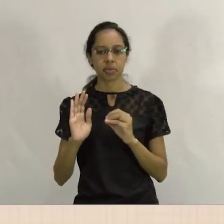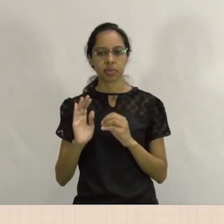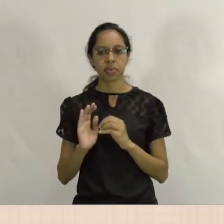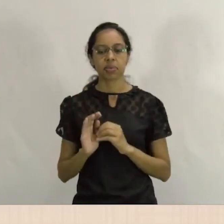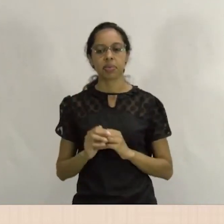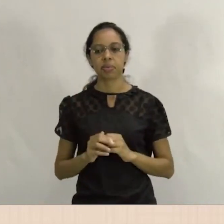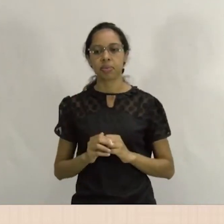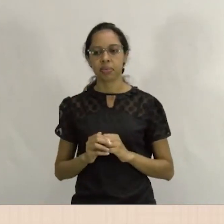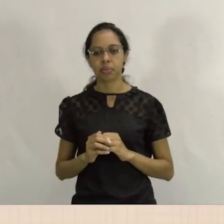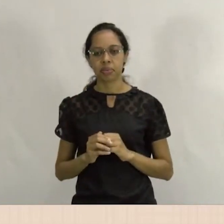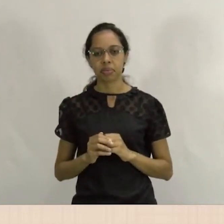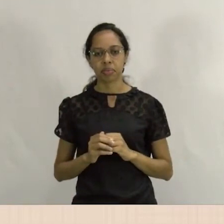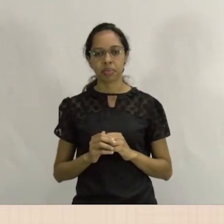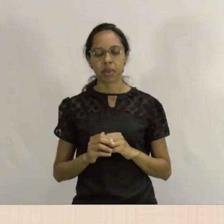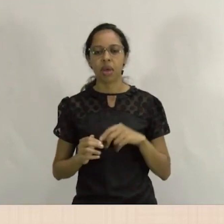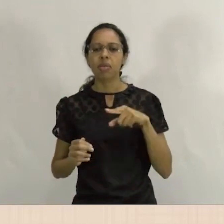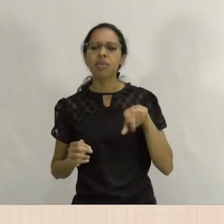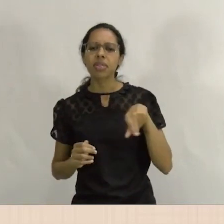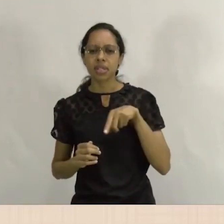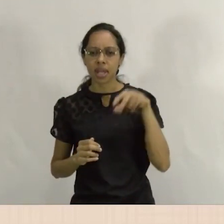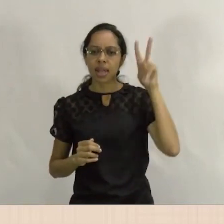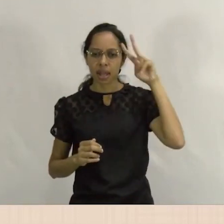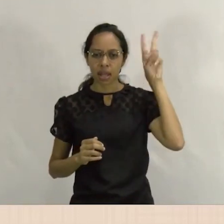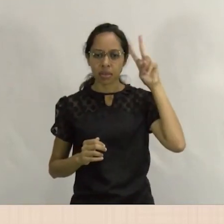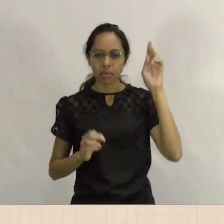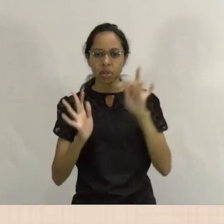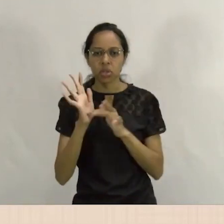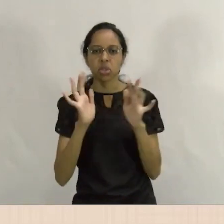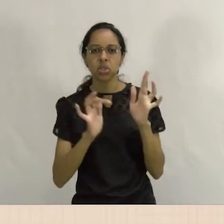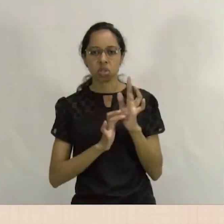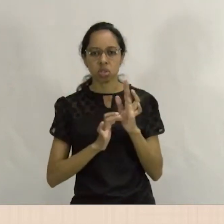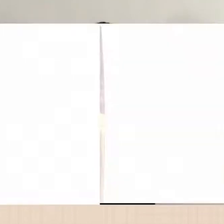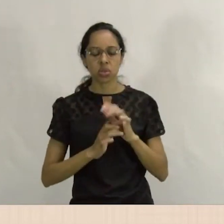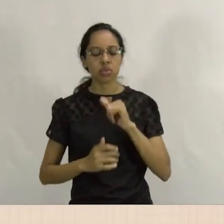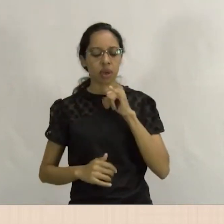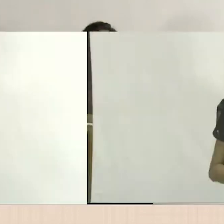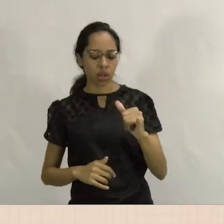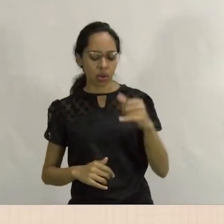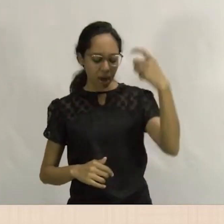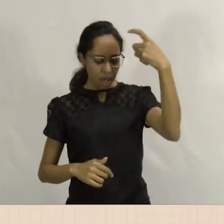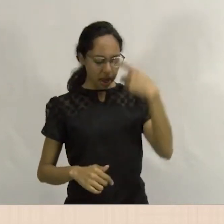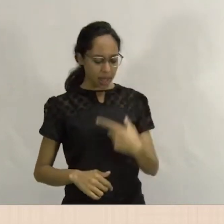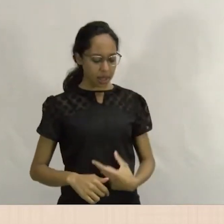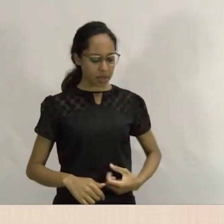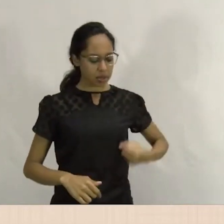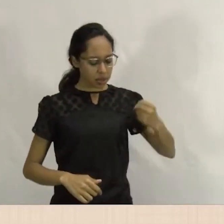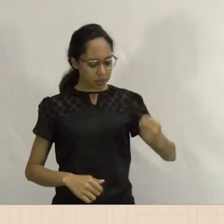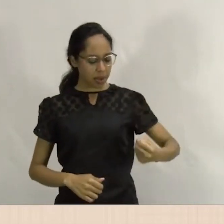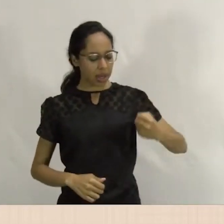Vocês se lembram do capítulo 10, Jesus falando que ele era o bom pastor das ovelhas? Vocês se lembram?